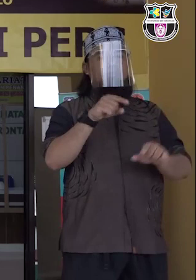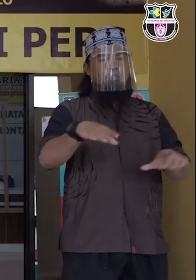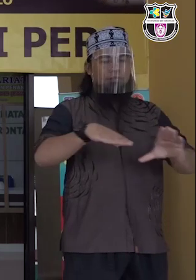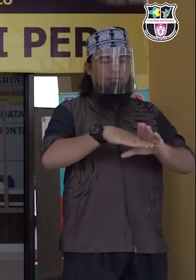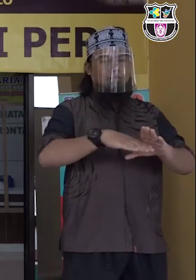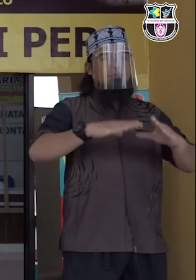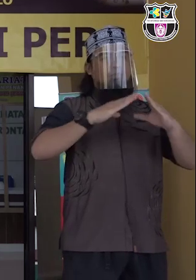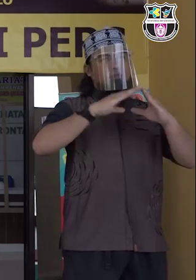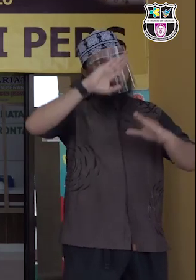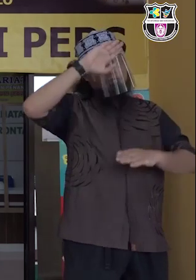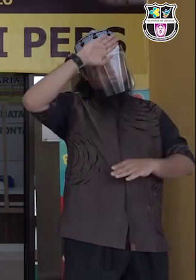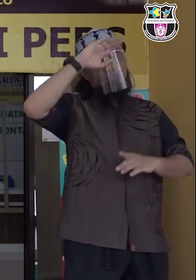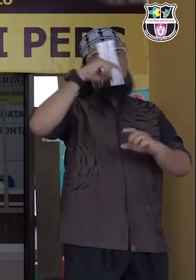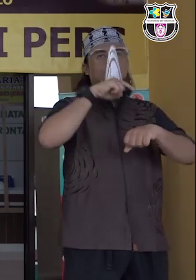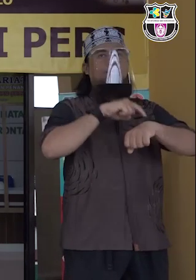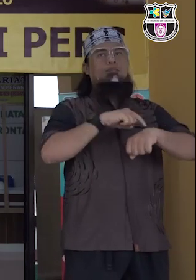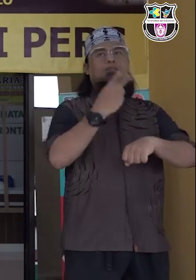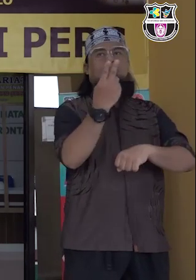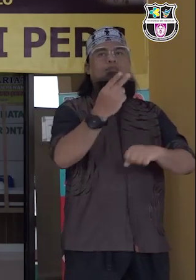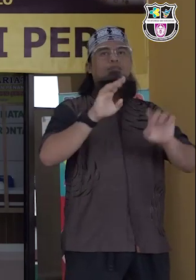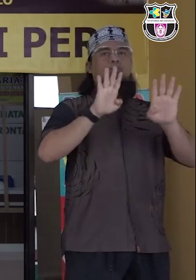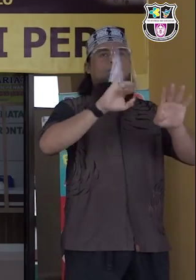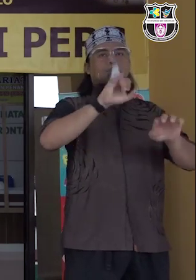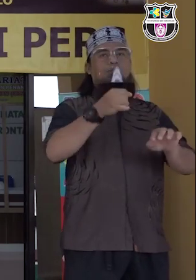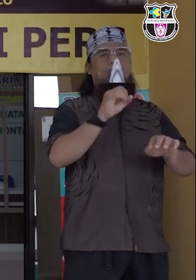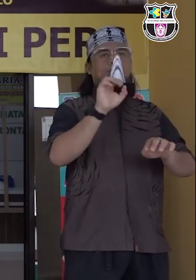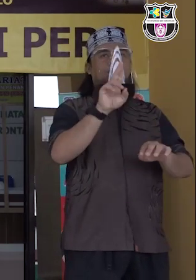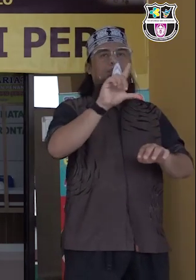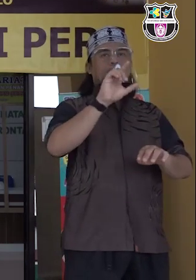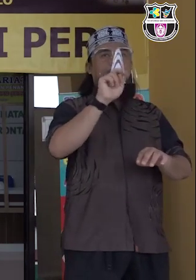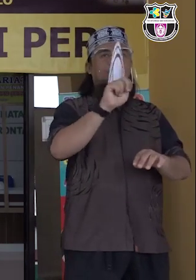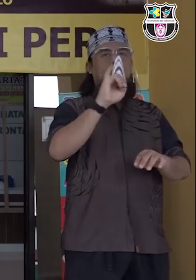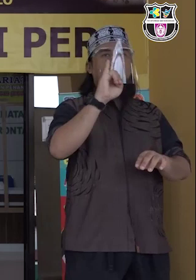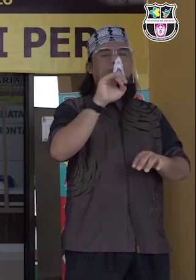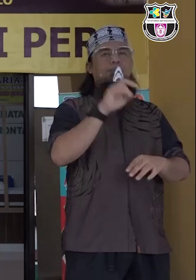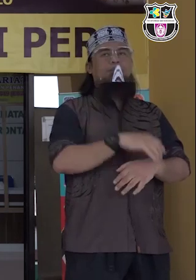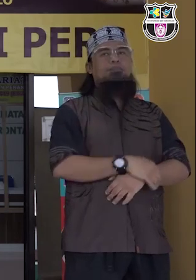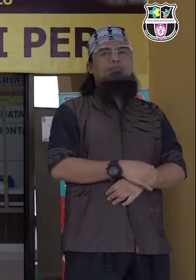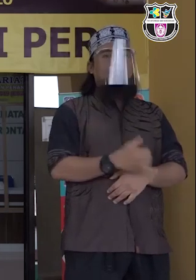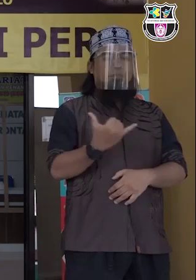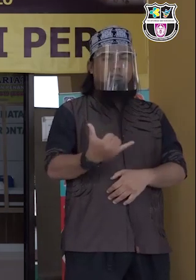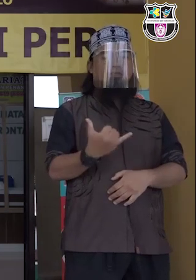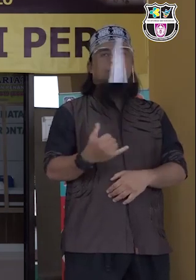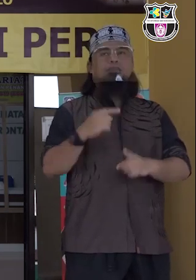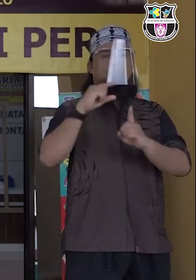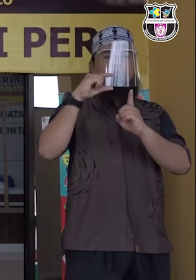sakit tanggal 28 Juni 2020 dan sekarang PCR-nya